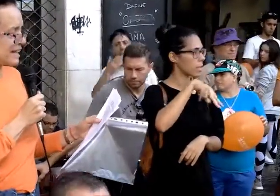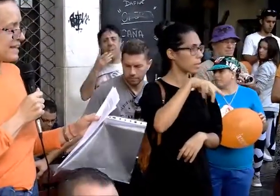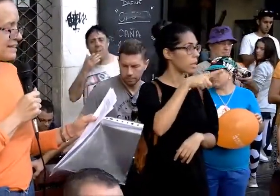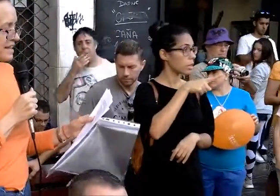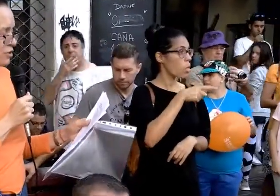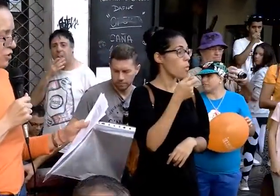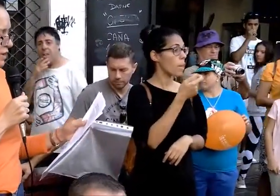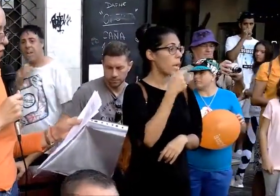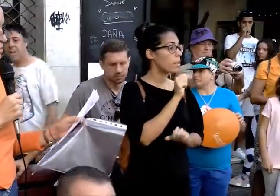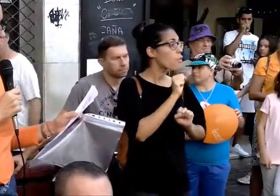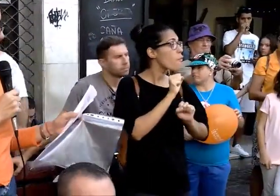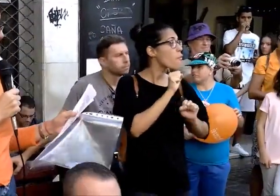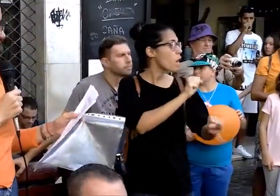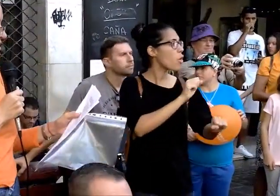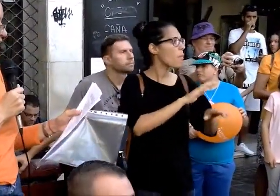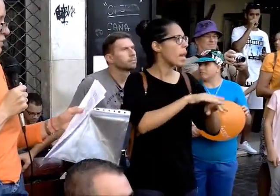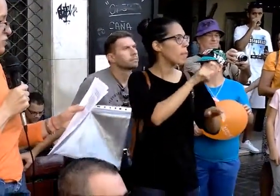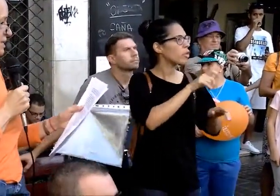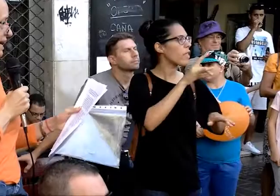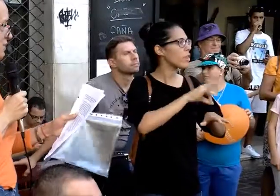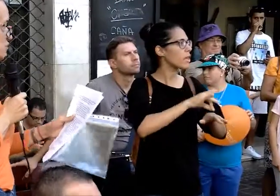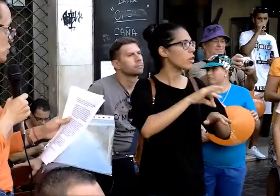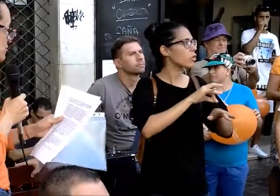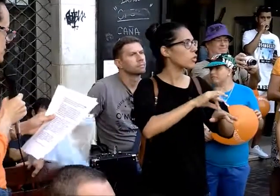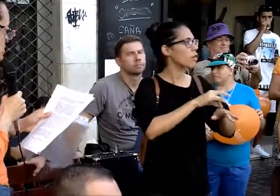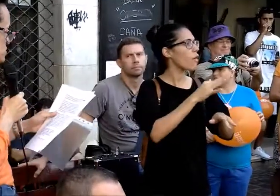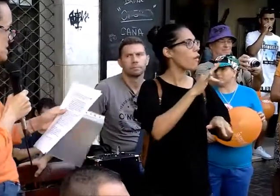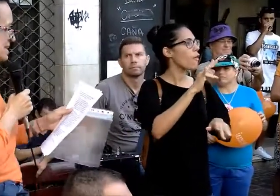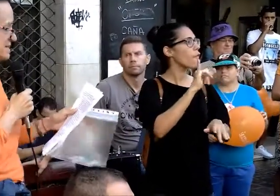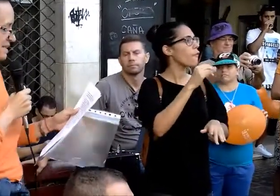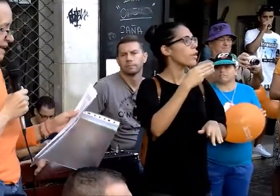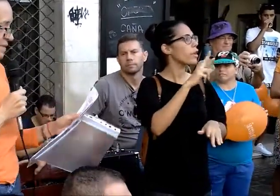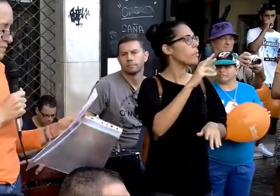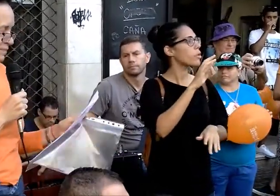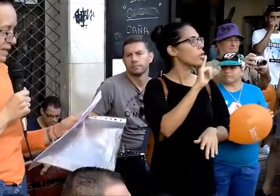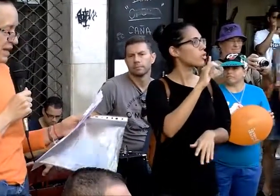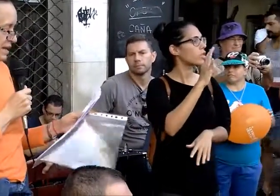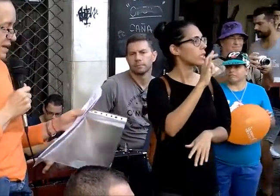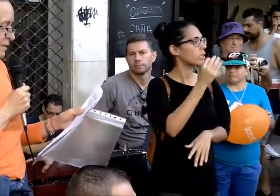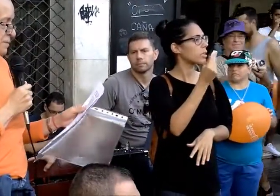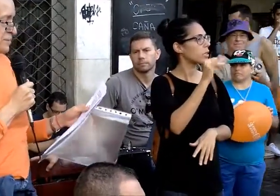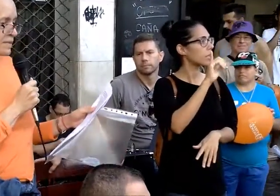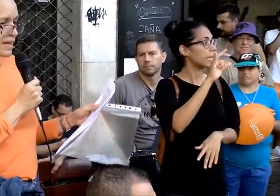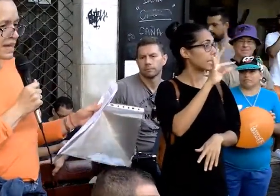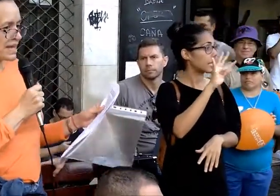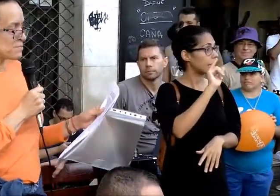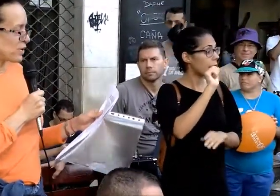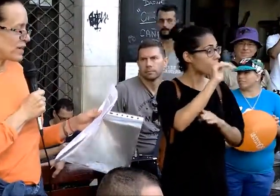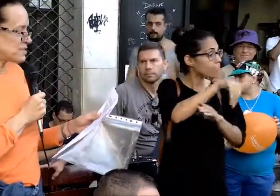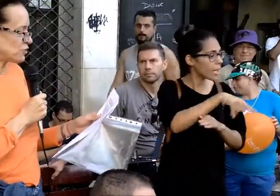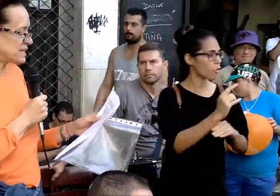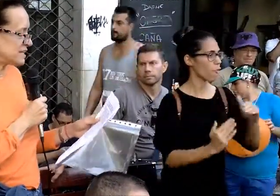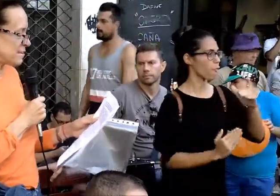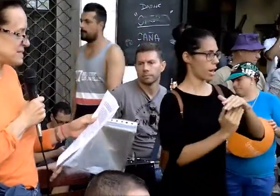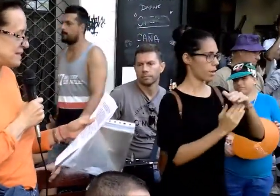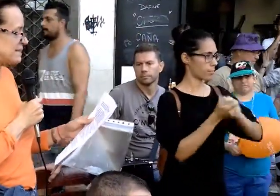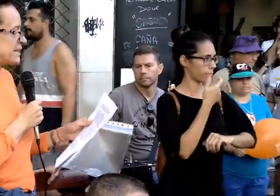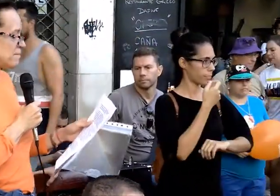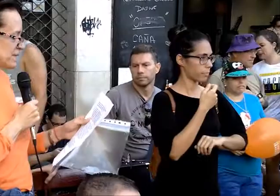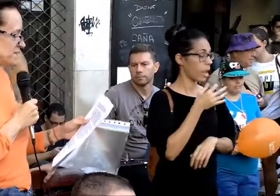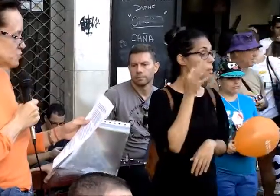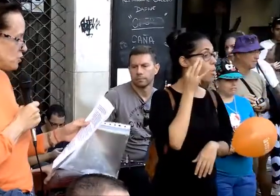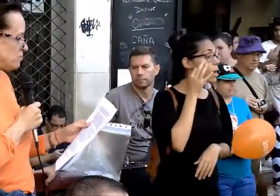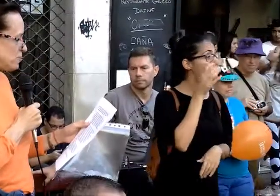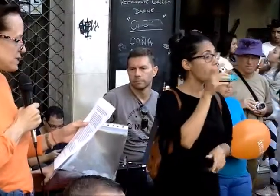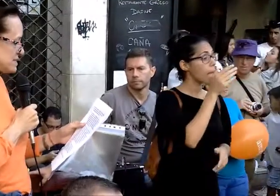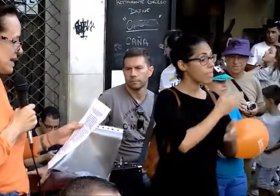frena el deterioro en los pacientes diagnosticados con fibrosis quística. Las mujeres con discapacidad